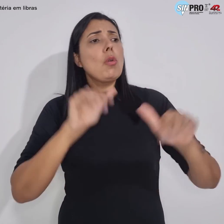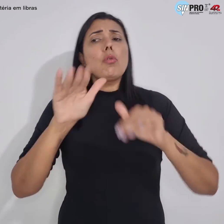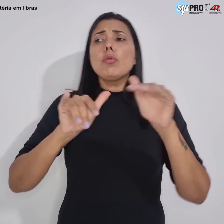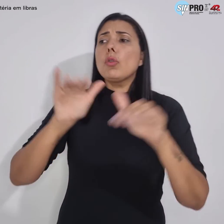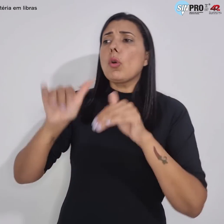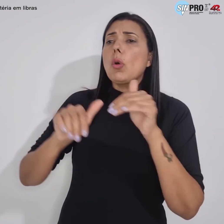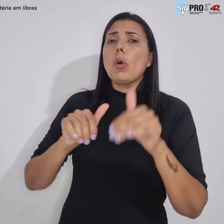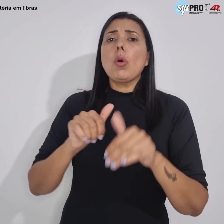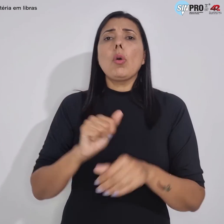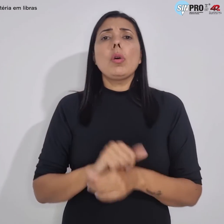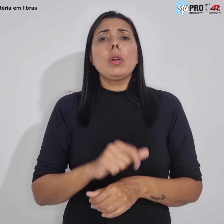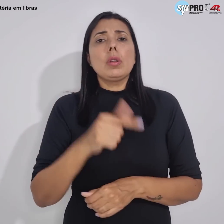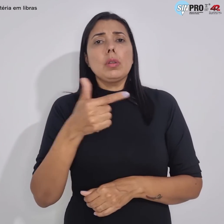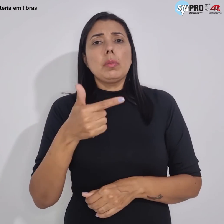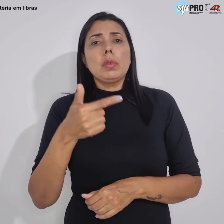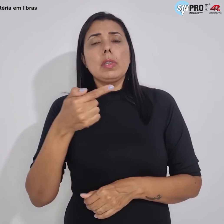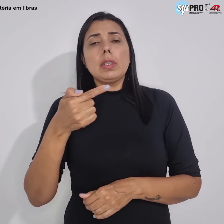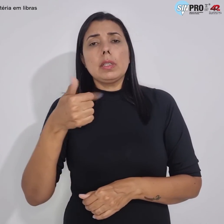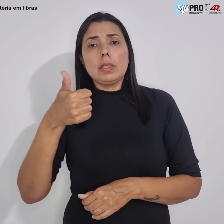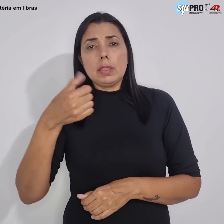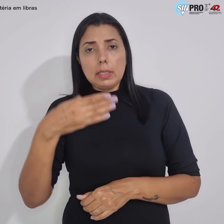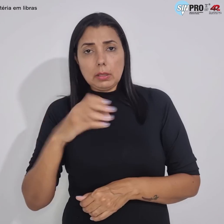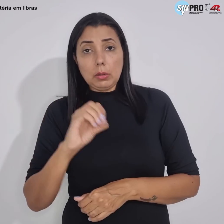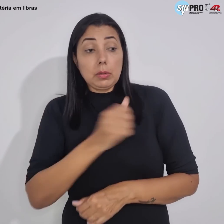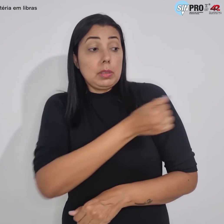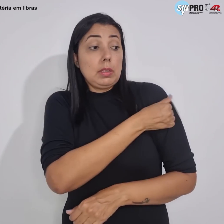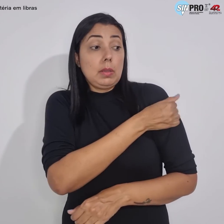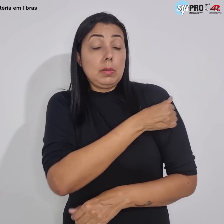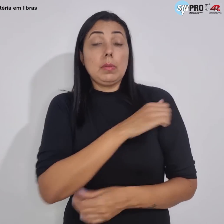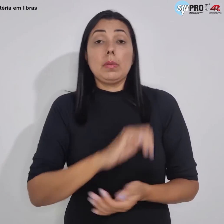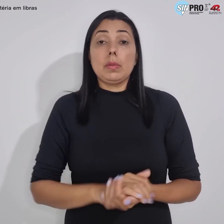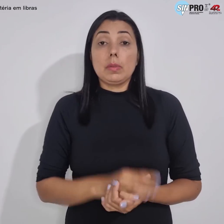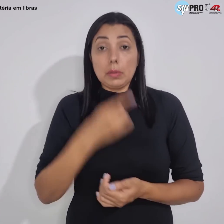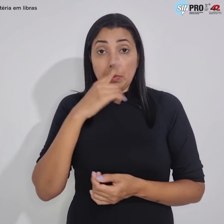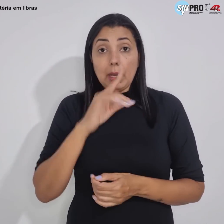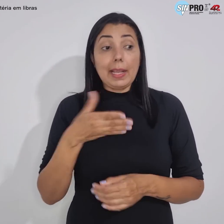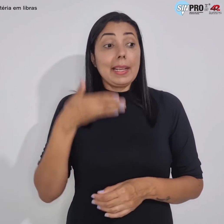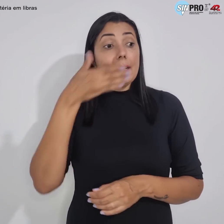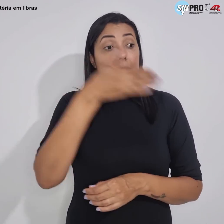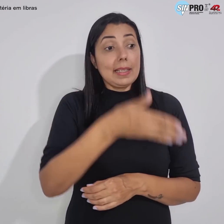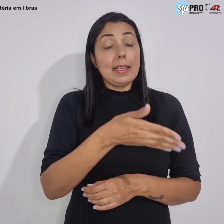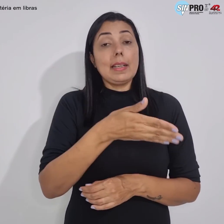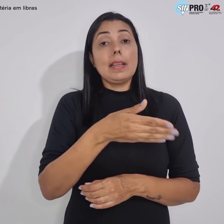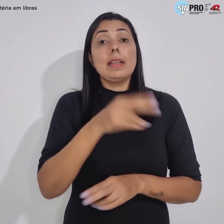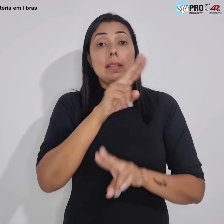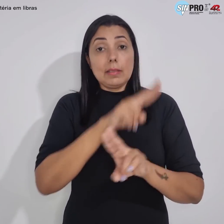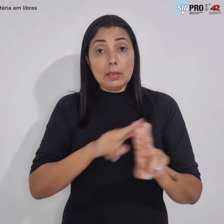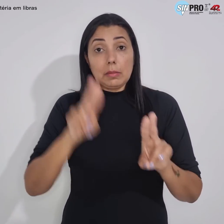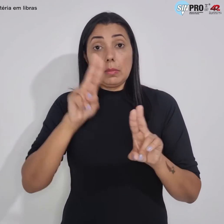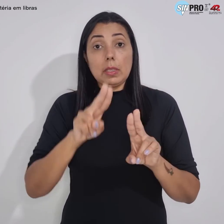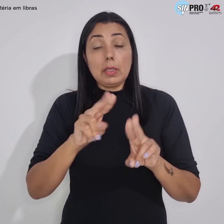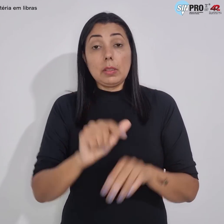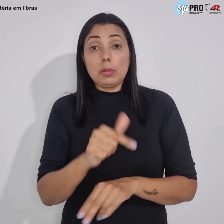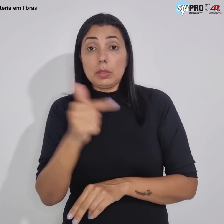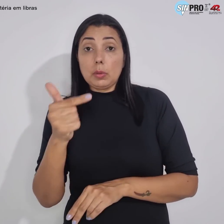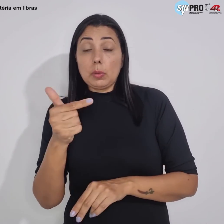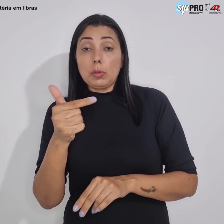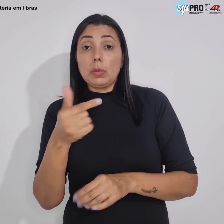2.714 estudantes para ingresso na UNB no segundo semestre